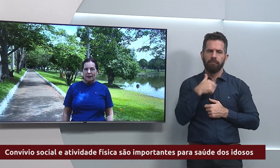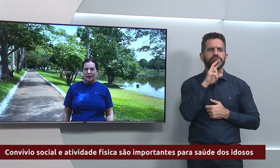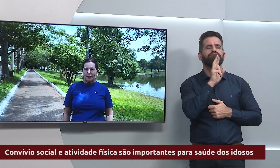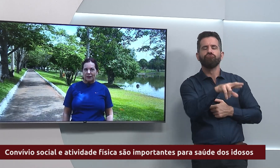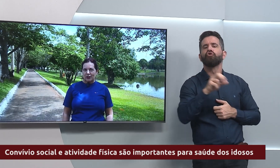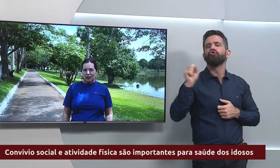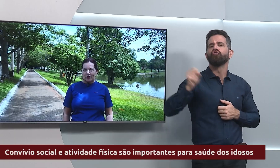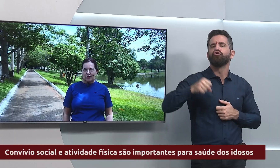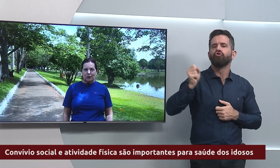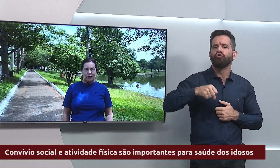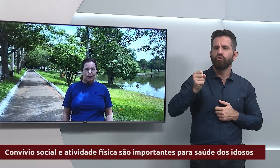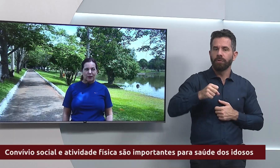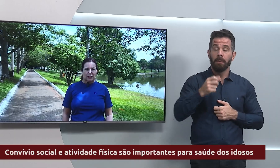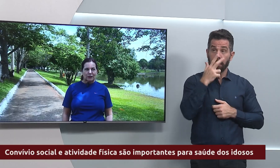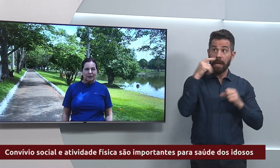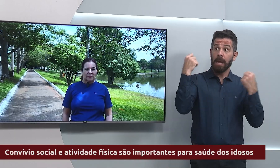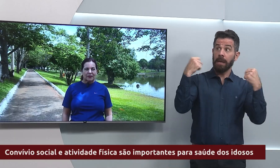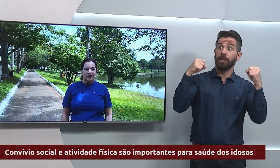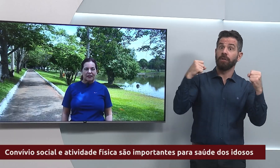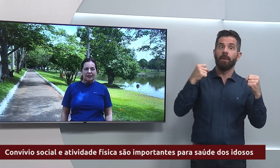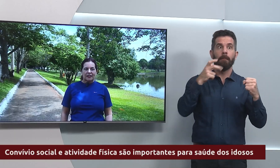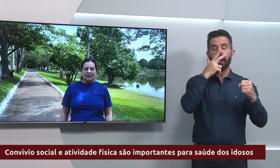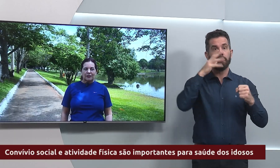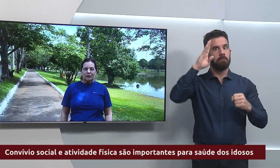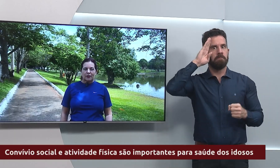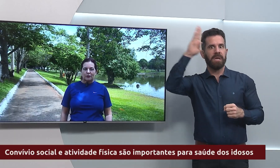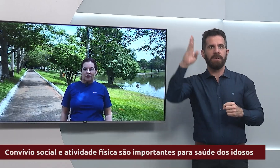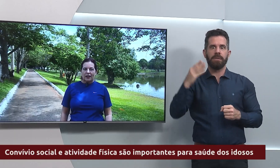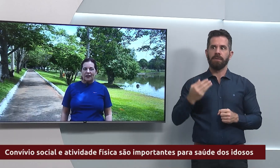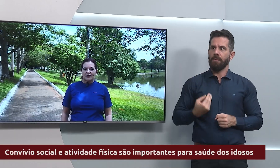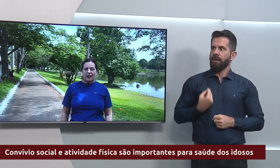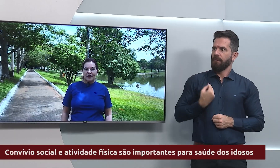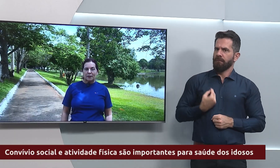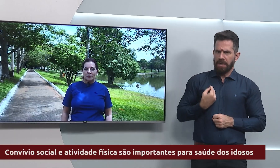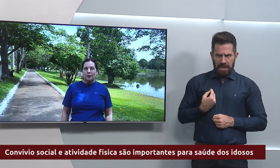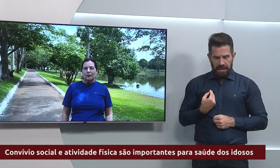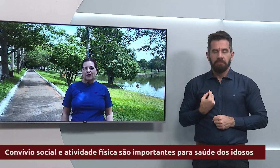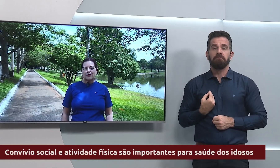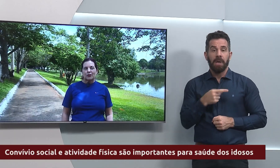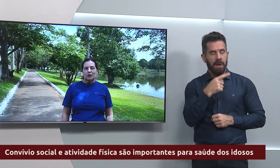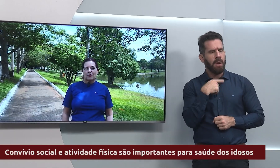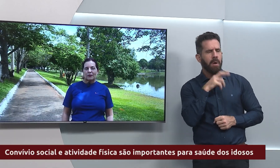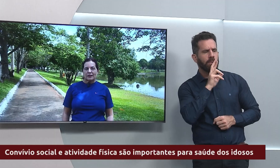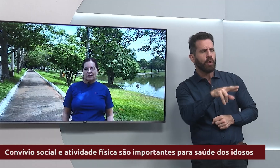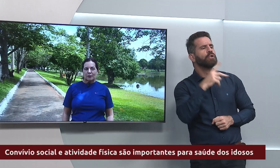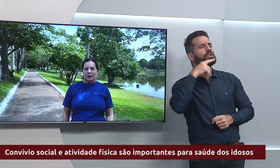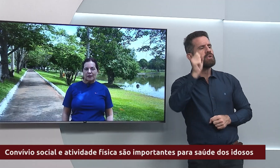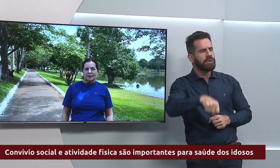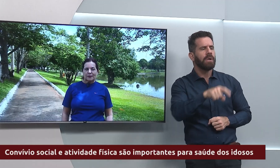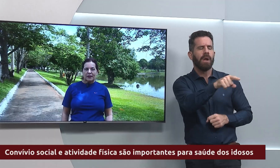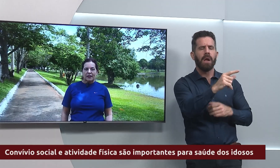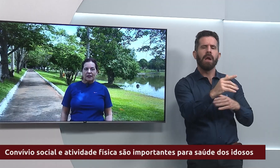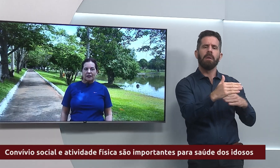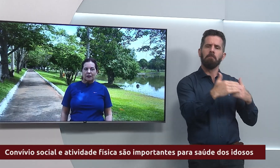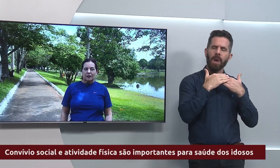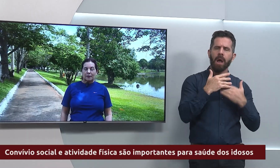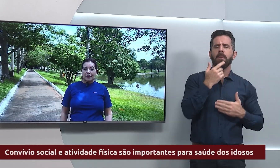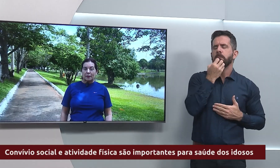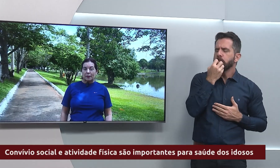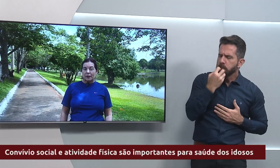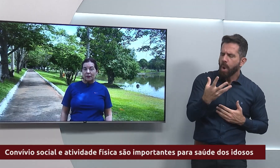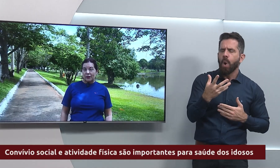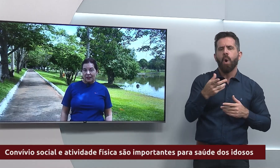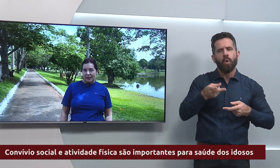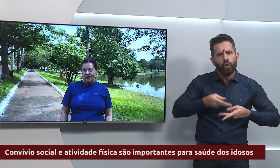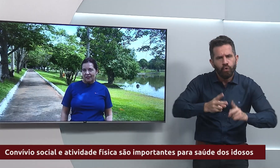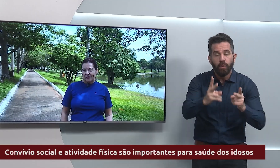a palavra-chave de todo médico, né? E eu falo, faço. Ai, que bom, tem que continuar fazendo mesmo. Então, a caminhada